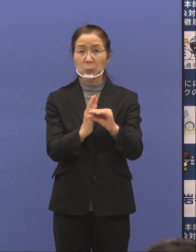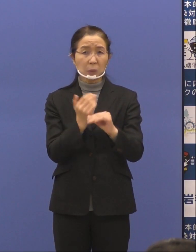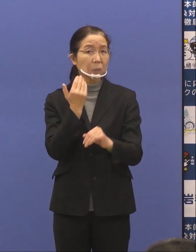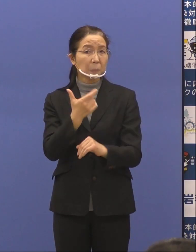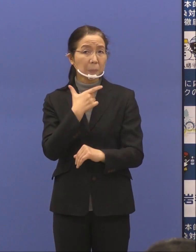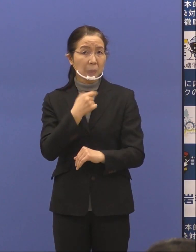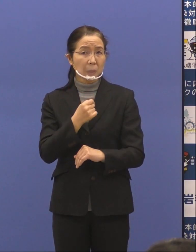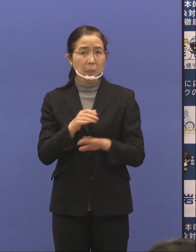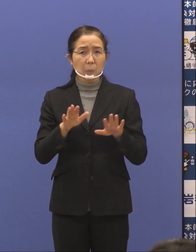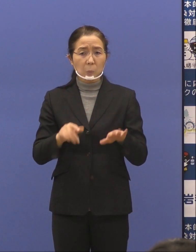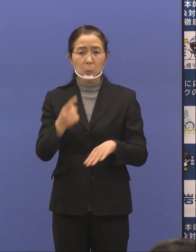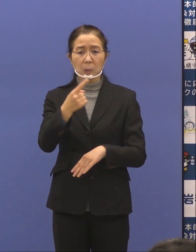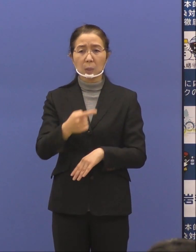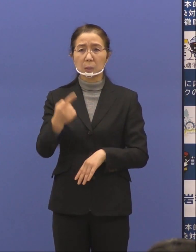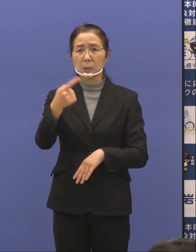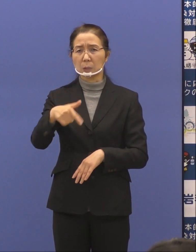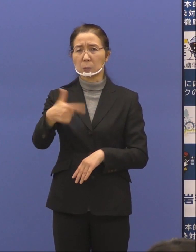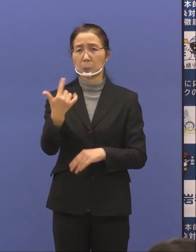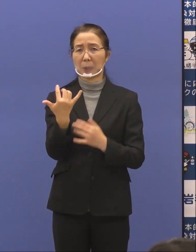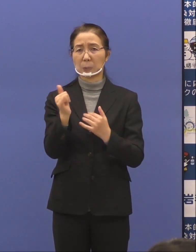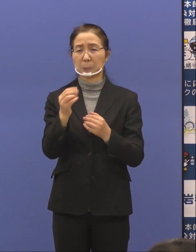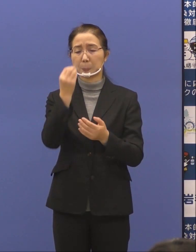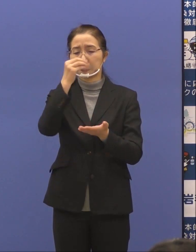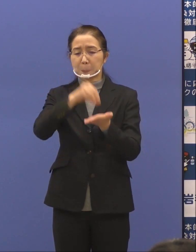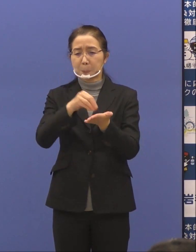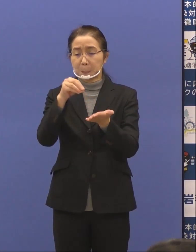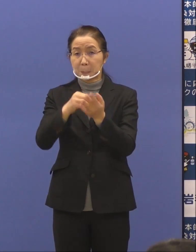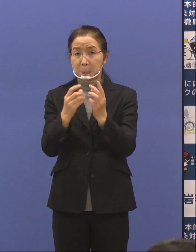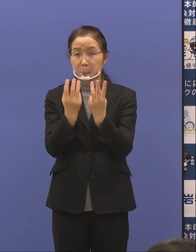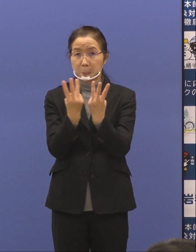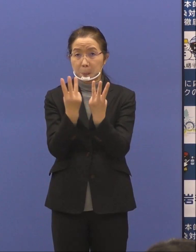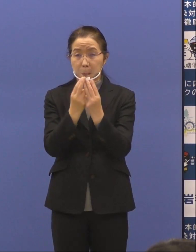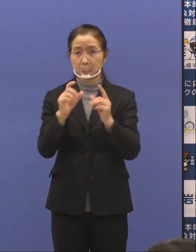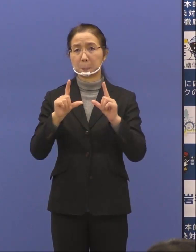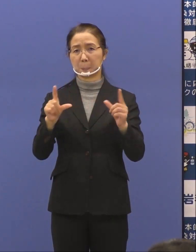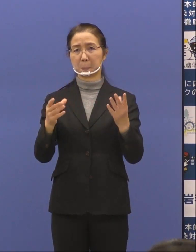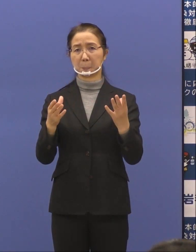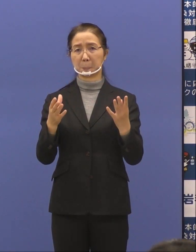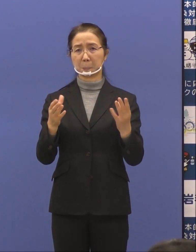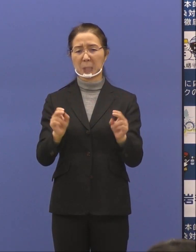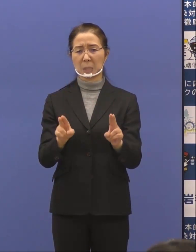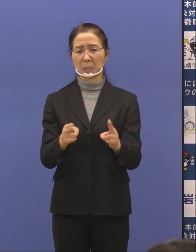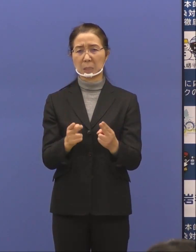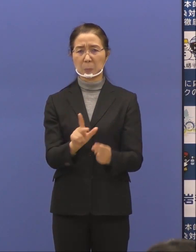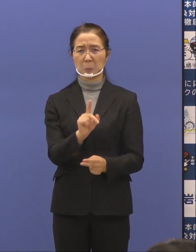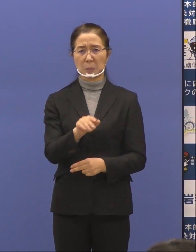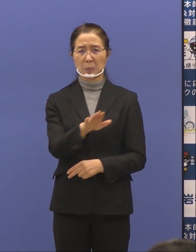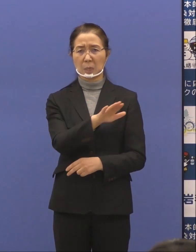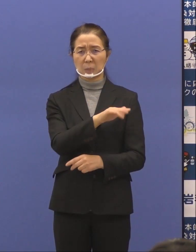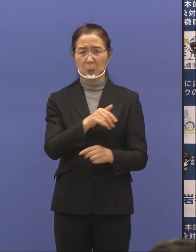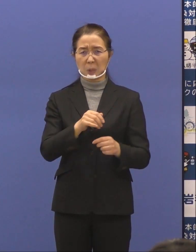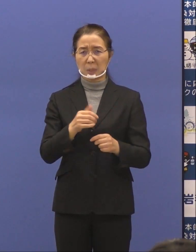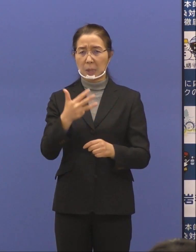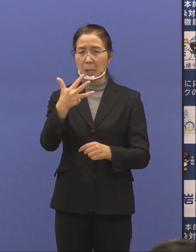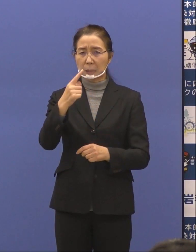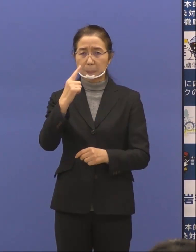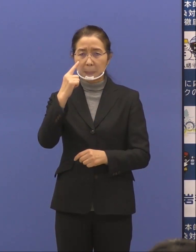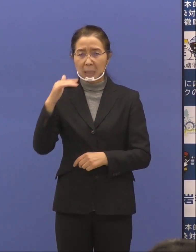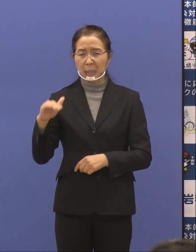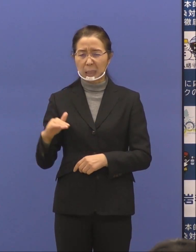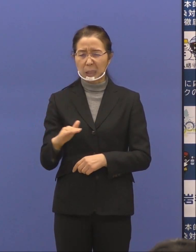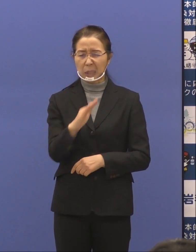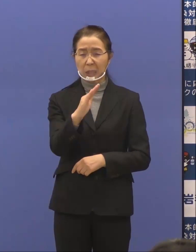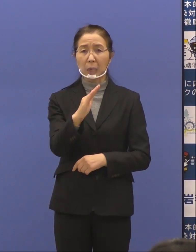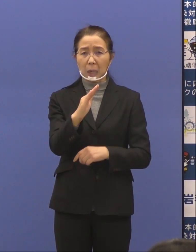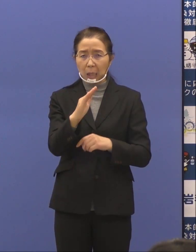日1600人以上の感染者数が発表されました。専門家からは感染の流行第8波に入ったという